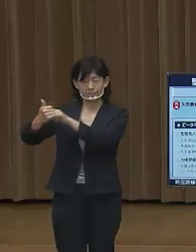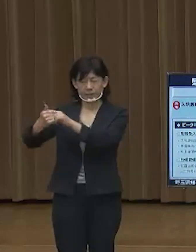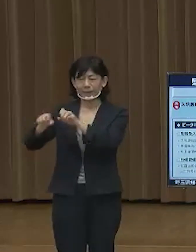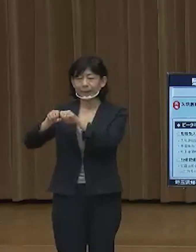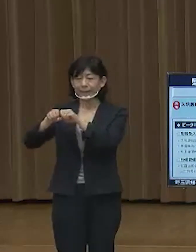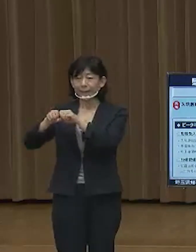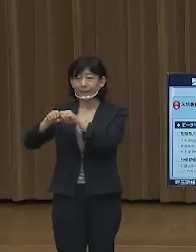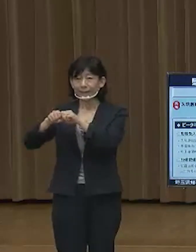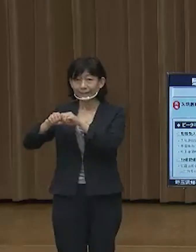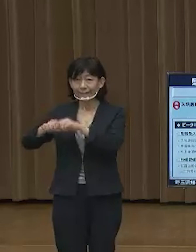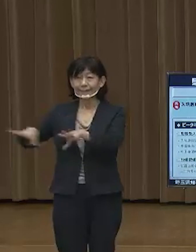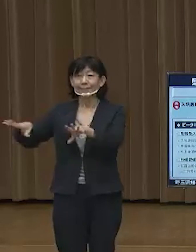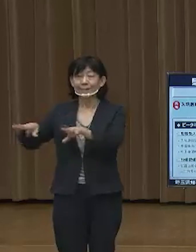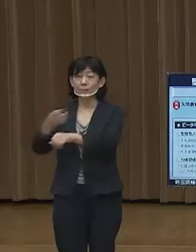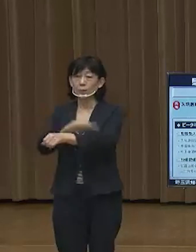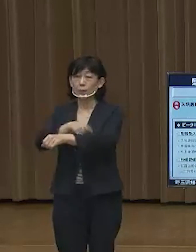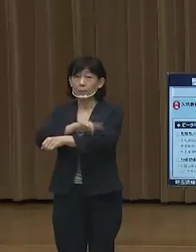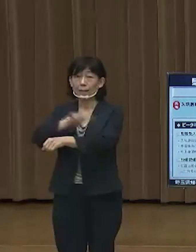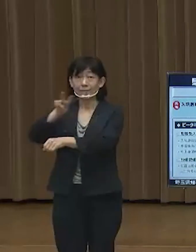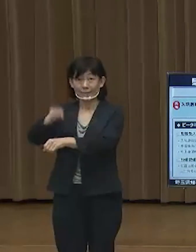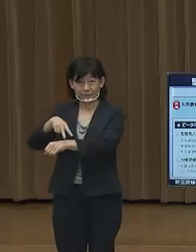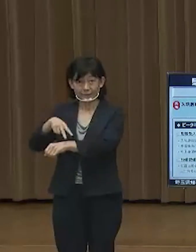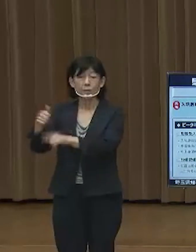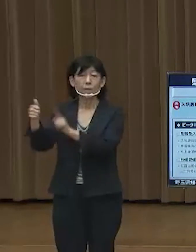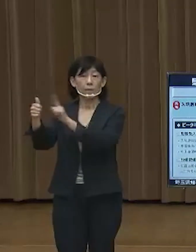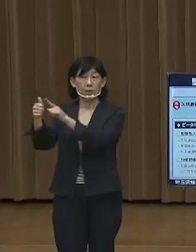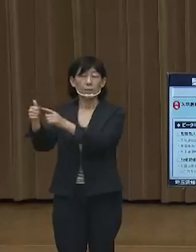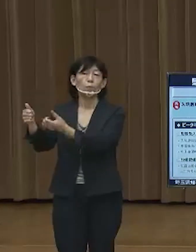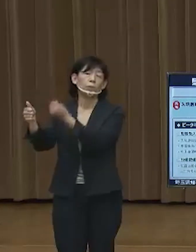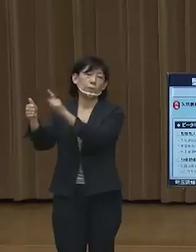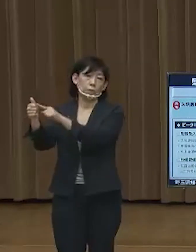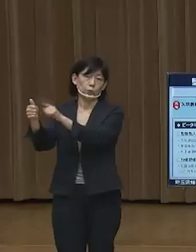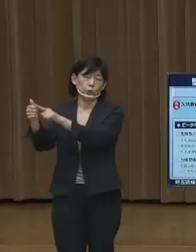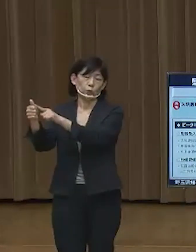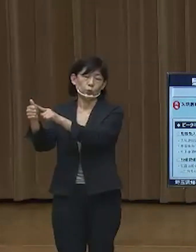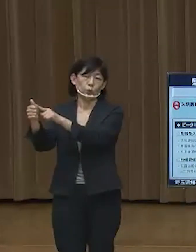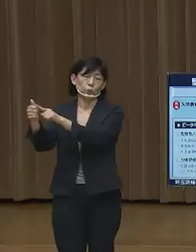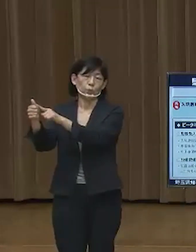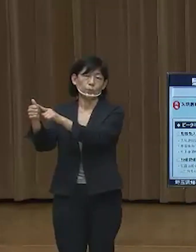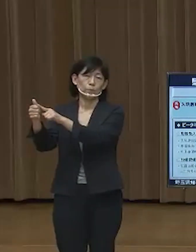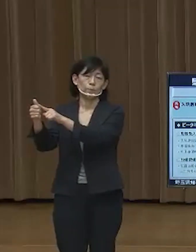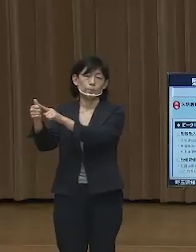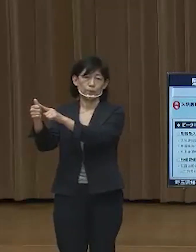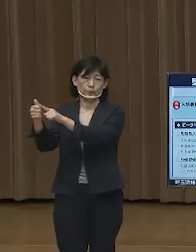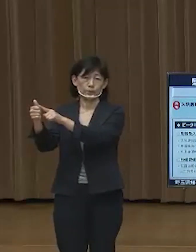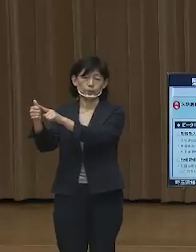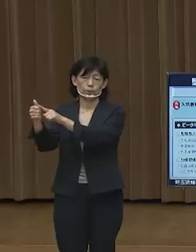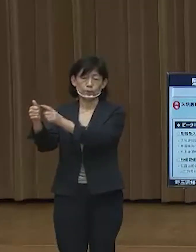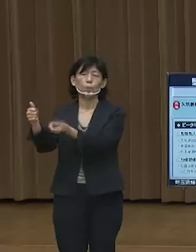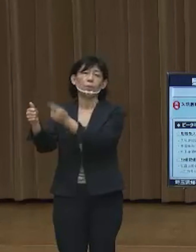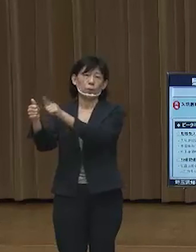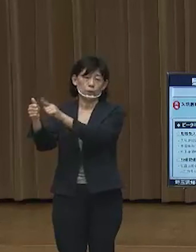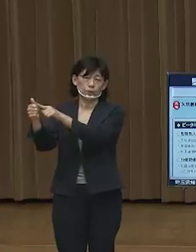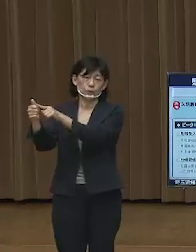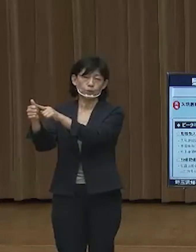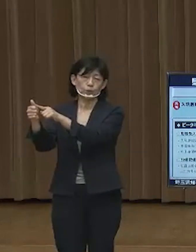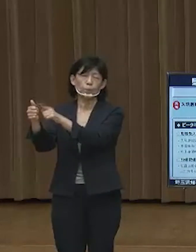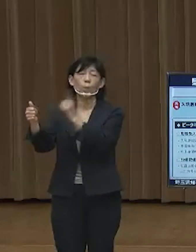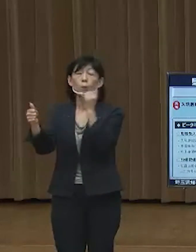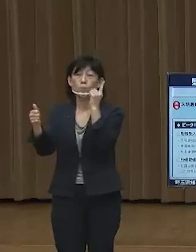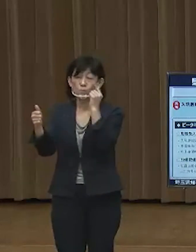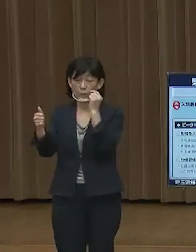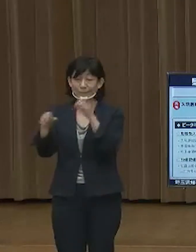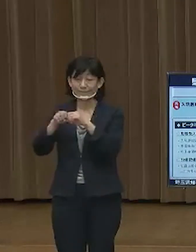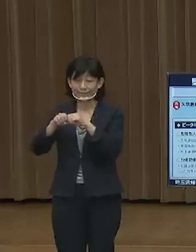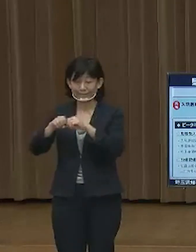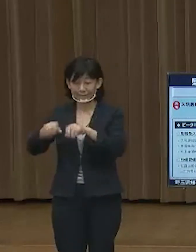の権利は不満の体験として、体験として失礼、総理がお持ちではありますけれども、仮にそうなるにし